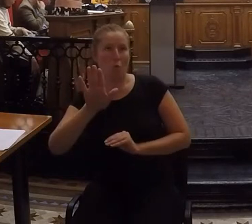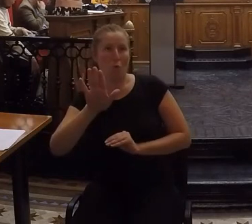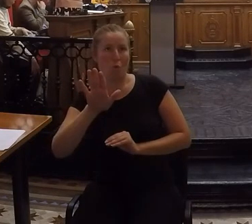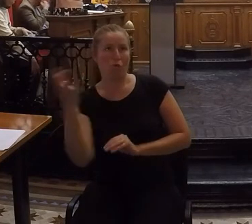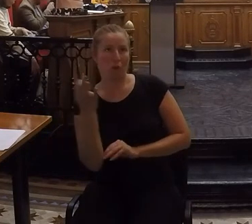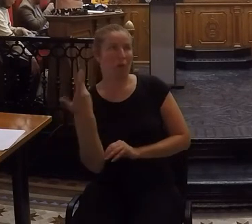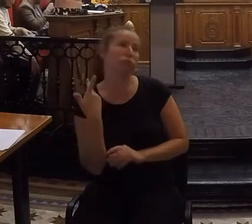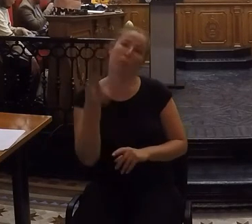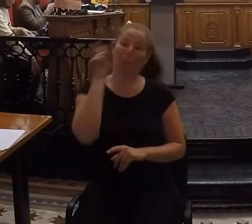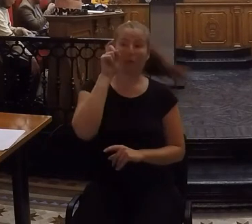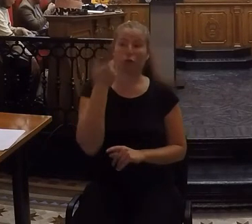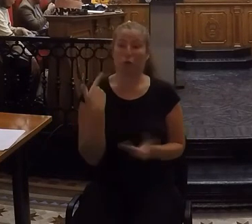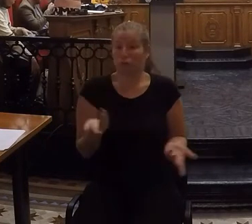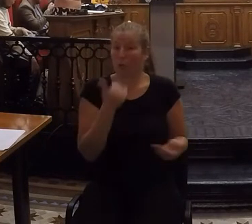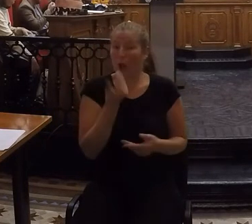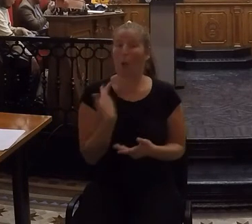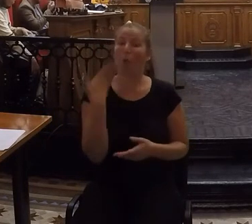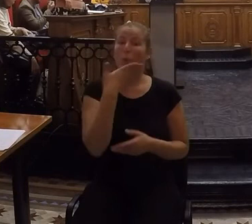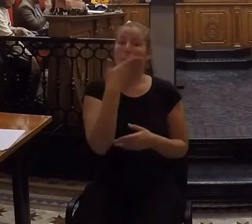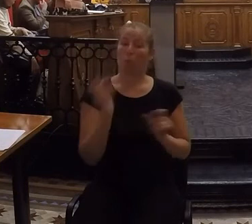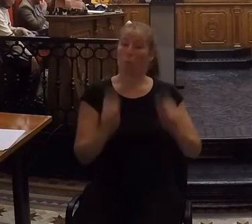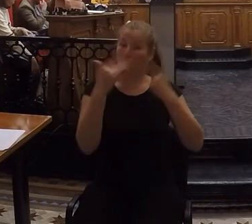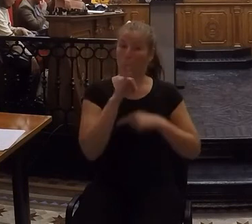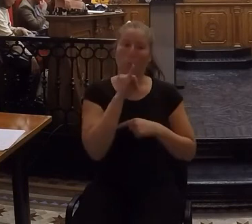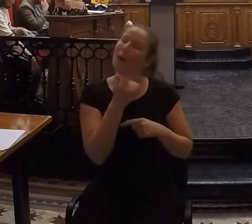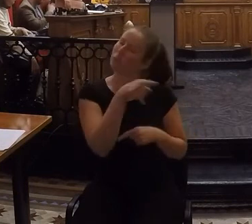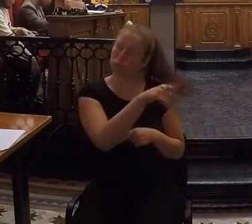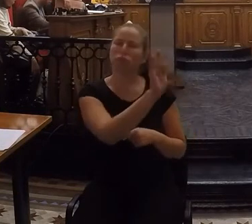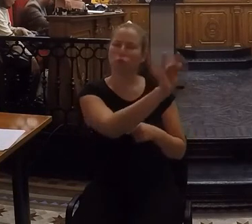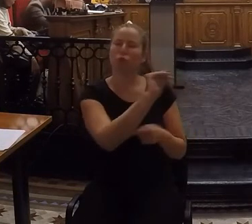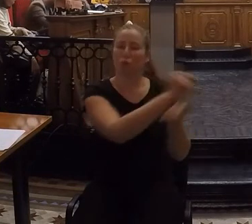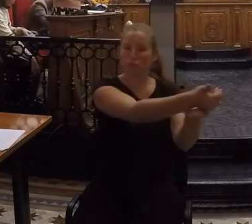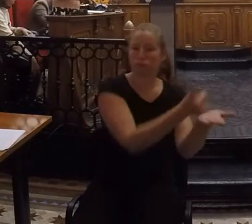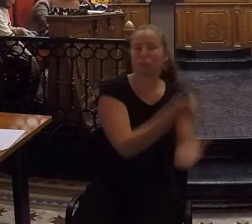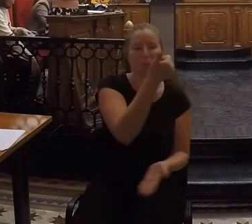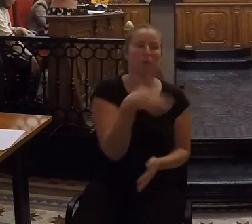la EOI y no en manos de los jóvenes que necesitaban